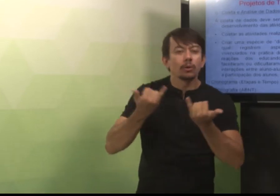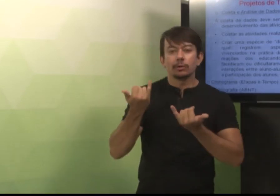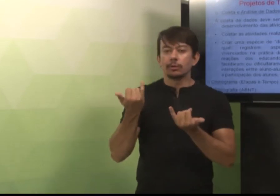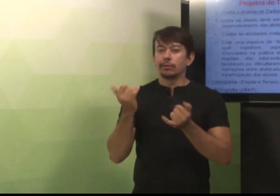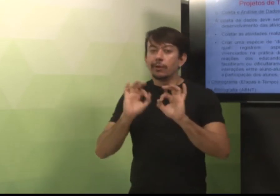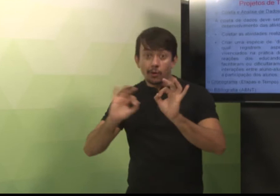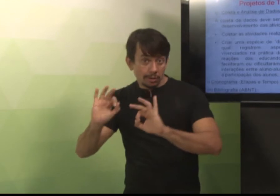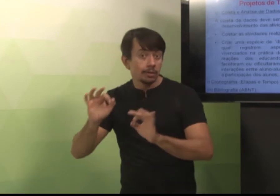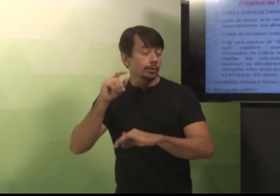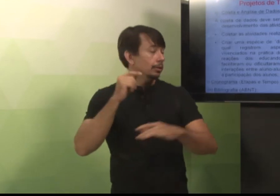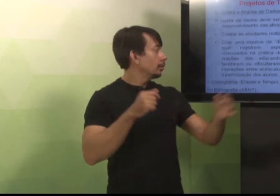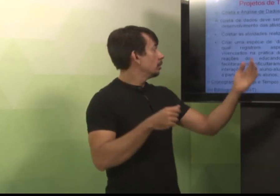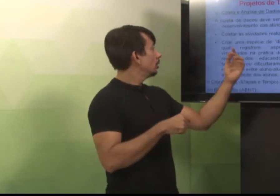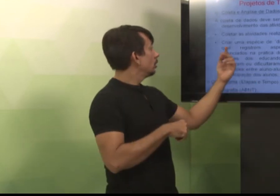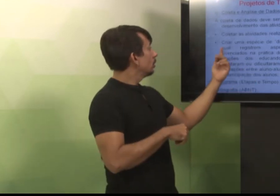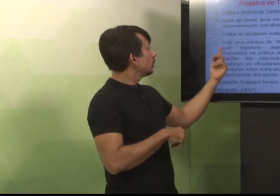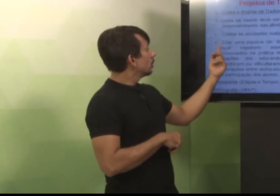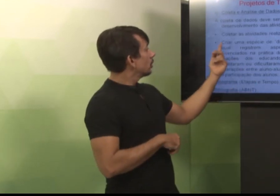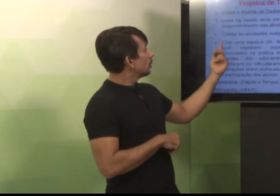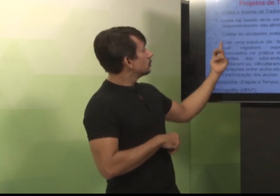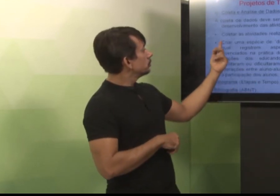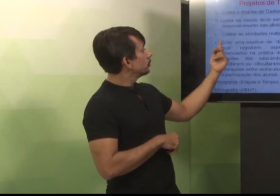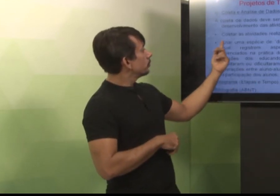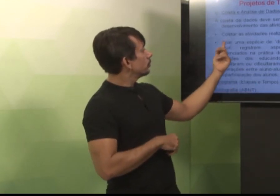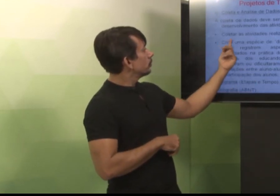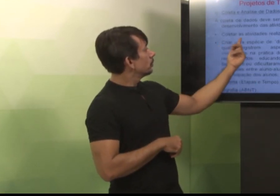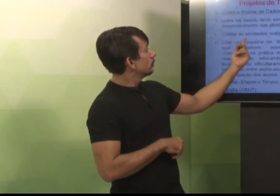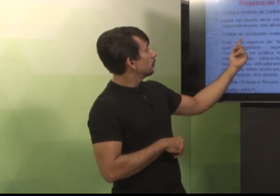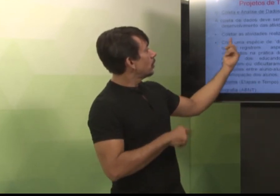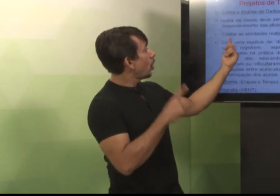é uma atividade. Pode ser uma dinâmica, uma brincadeira.